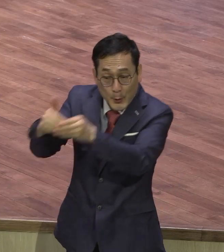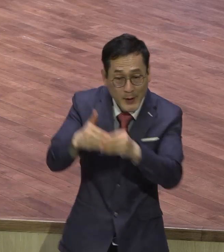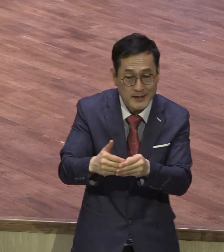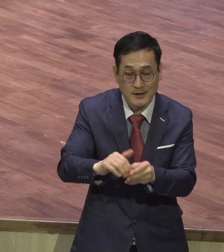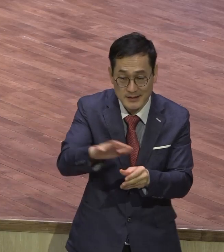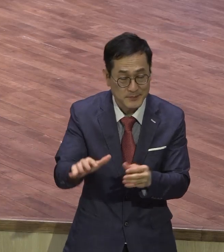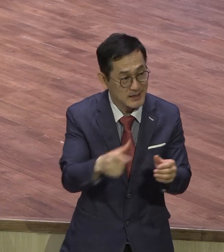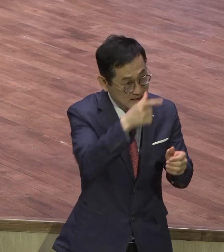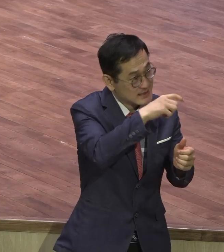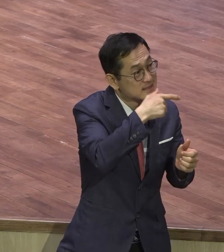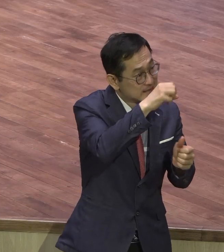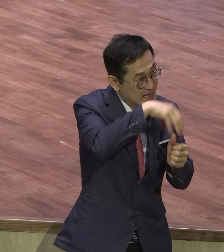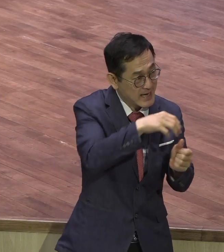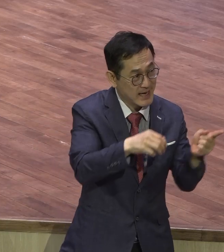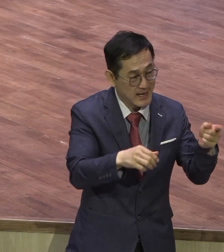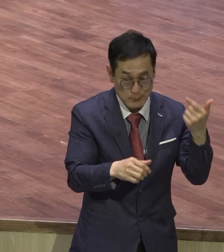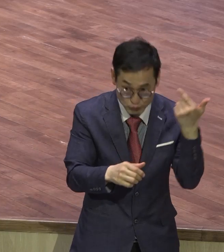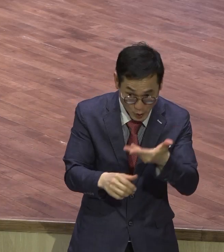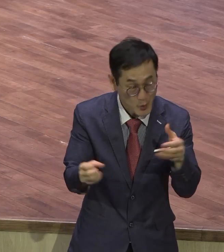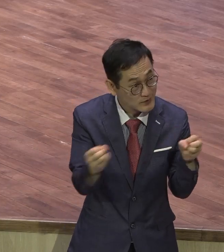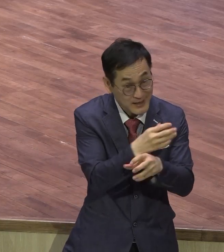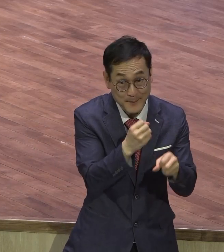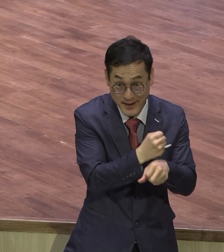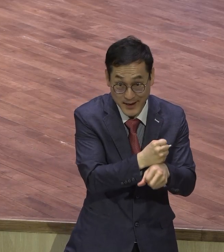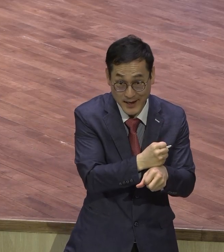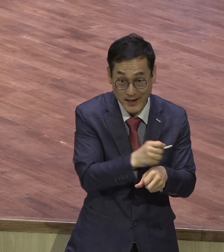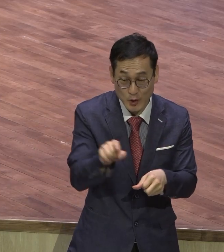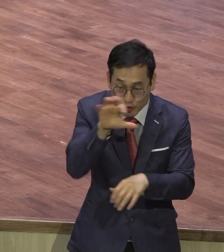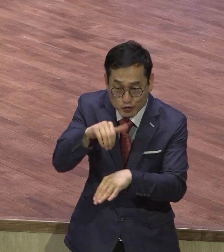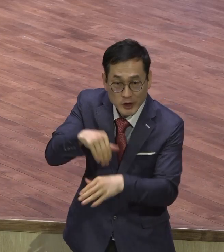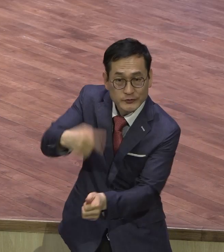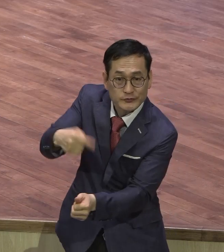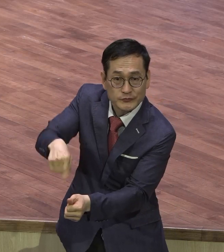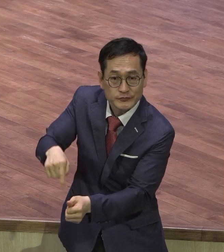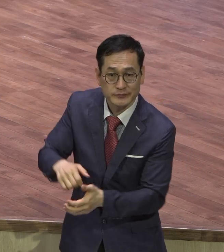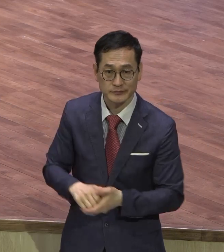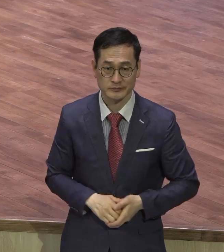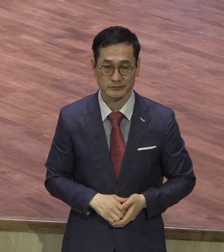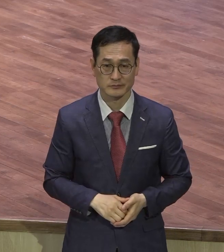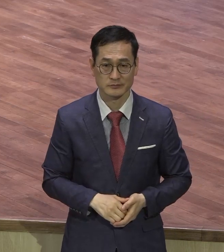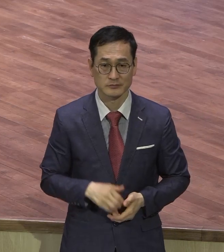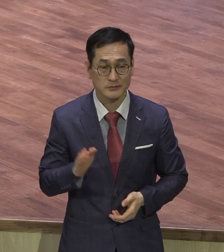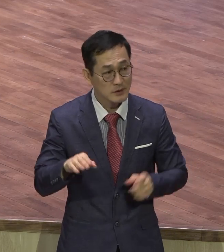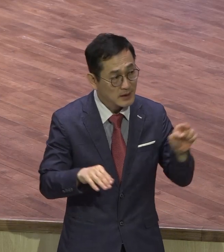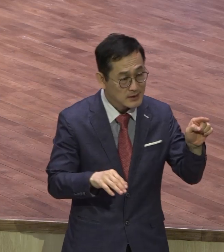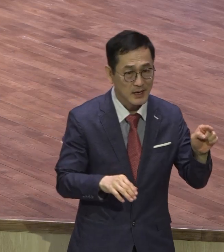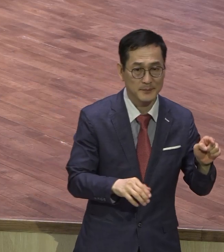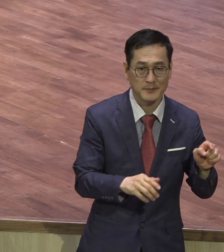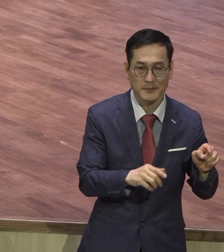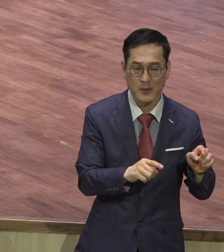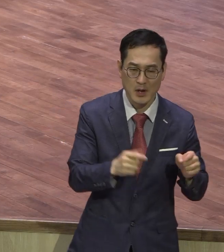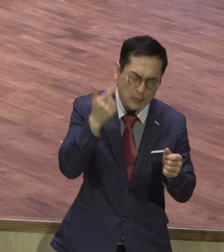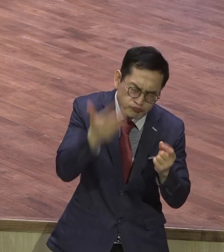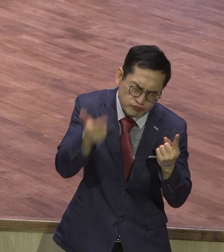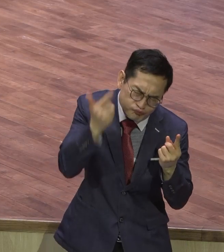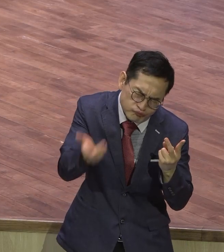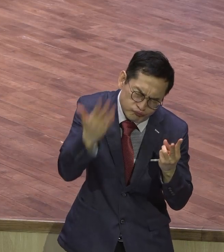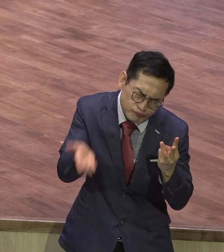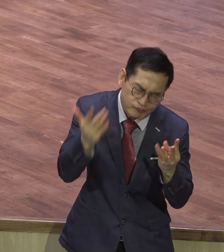오셔가지고 세례 문답하고 세례 주는데 나는 많이 물을 줄 알았어요. 그분이 성령론